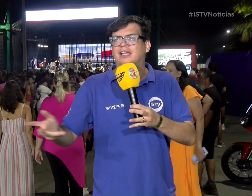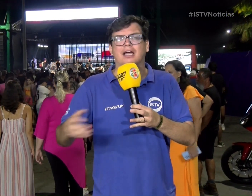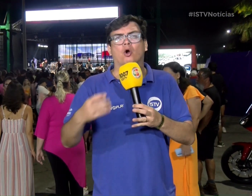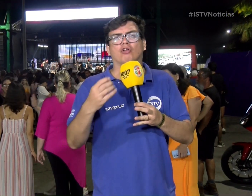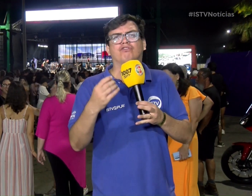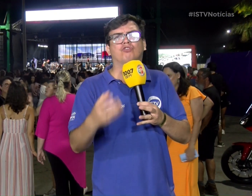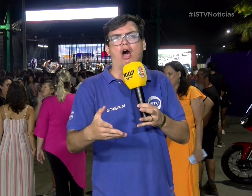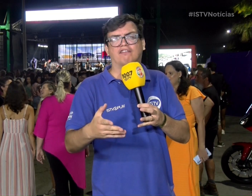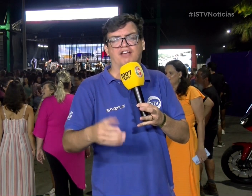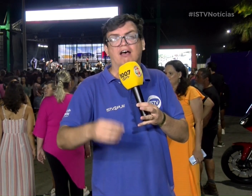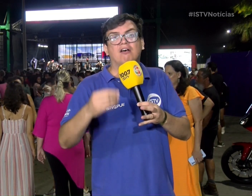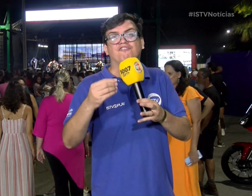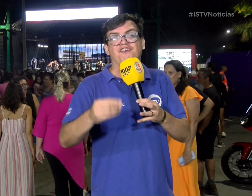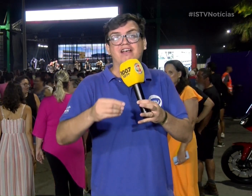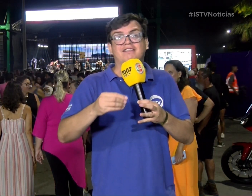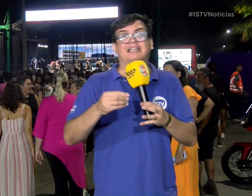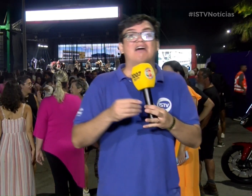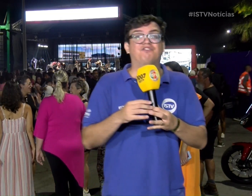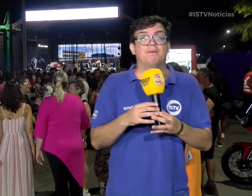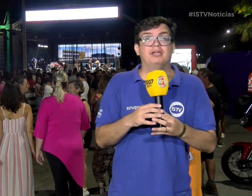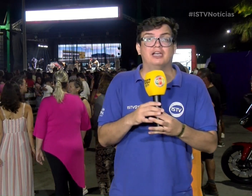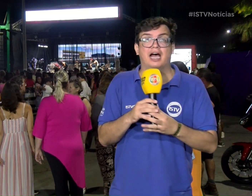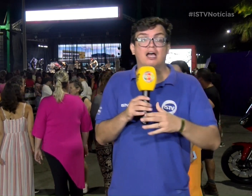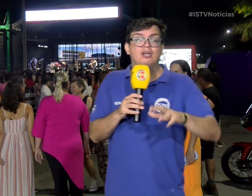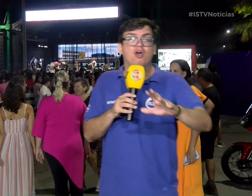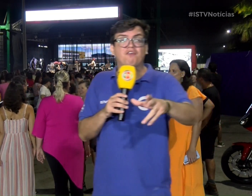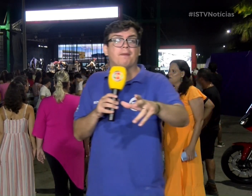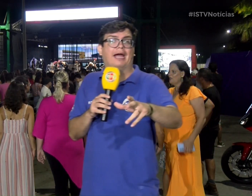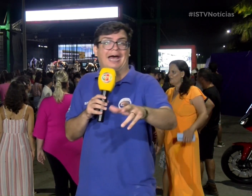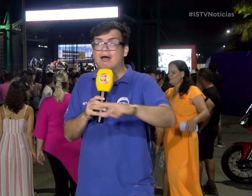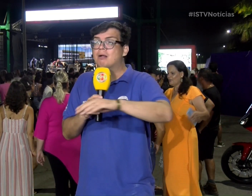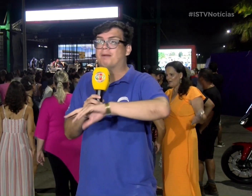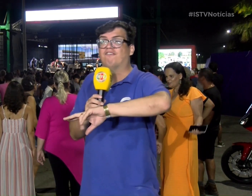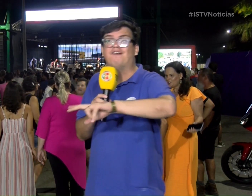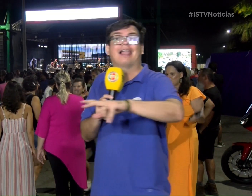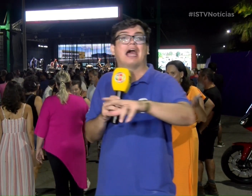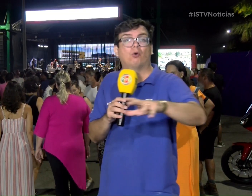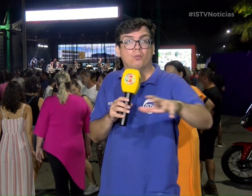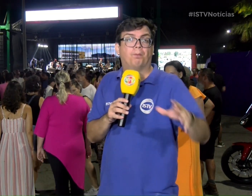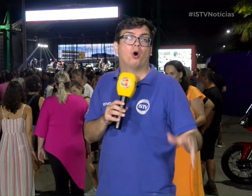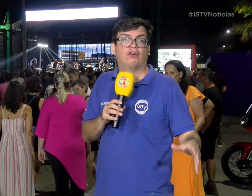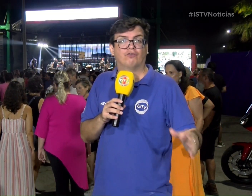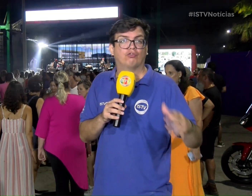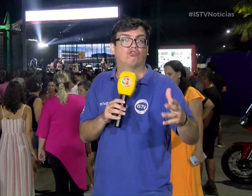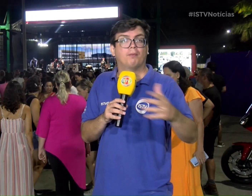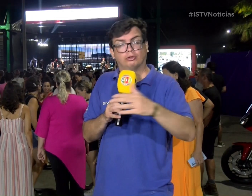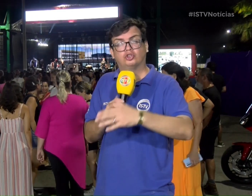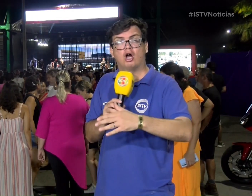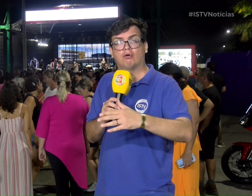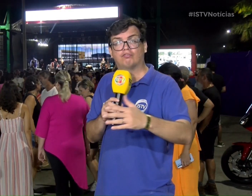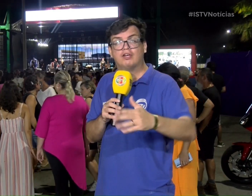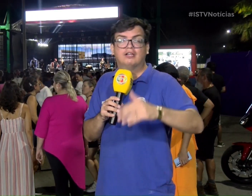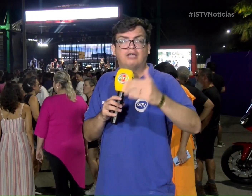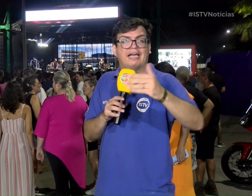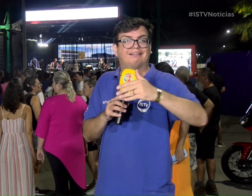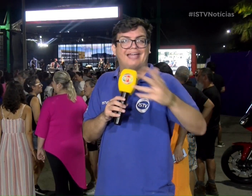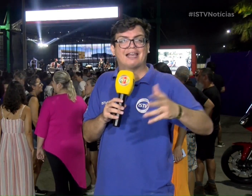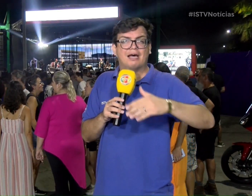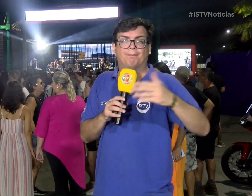linda, gostosa, festa da família. E eu vim pra cá pra falar com o povo sobre os shows da eterna